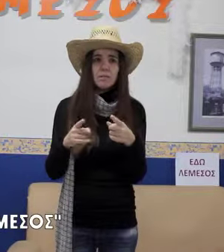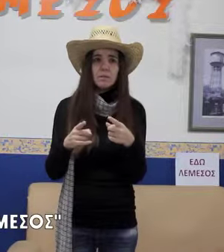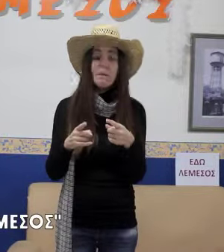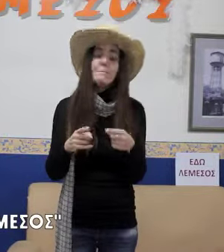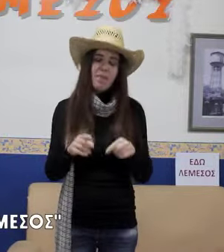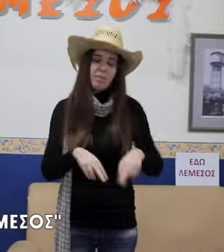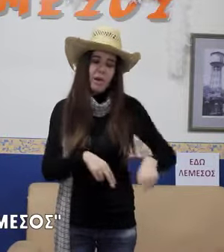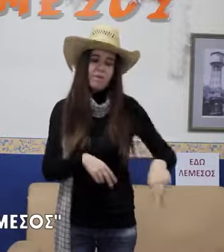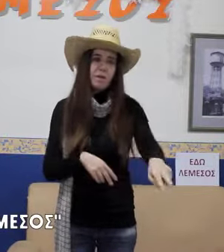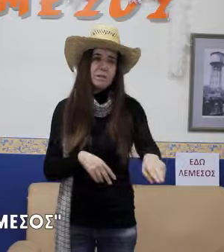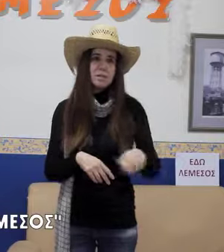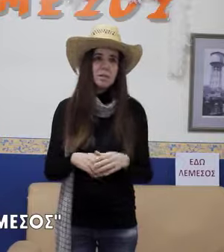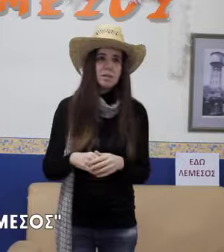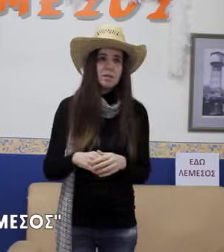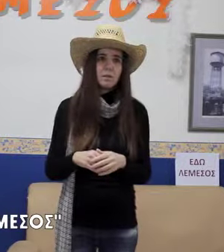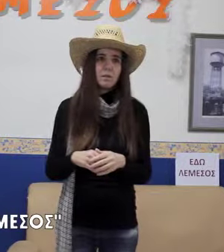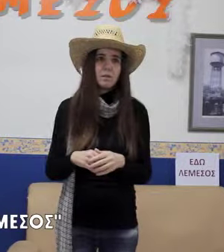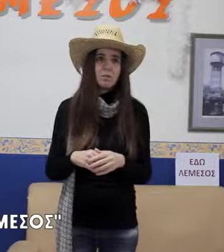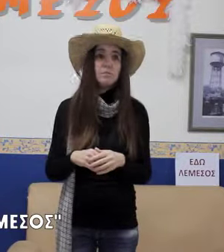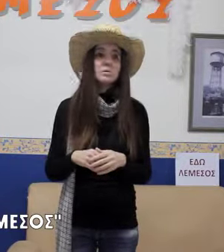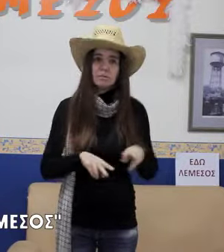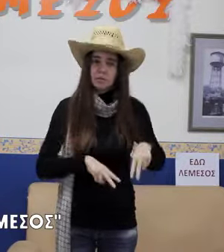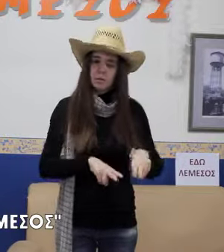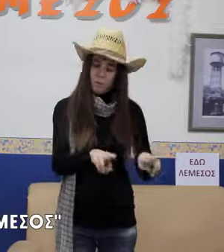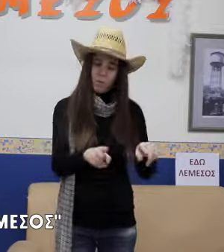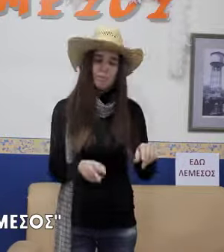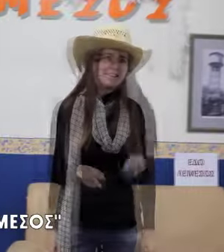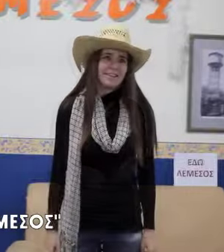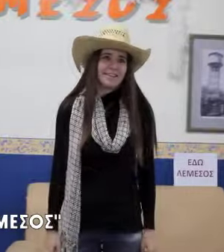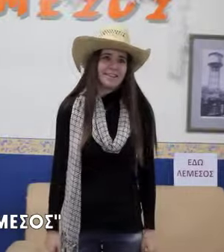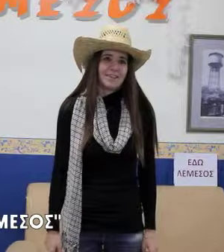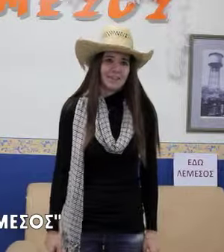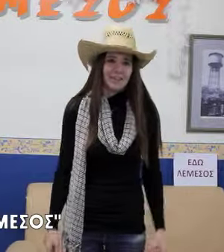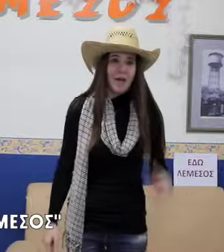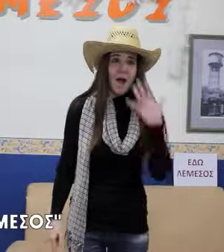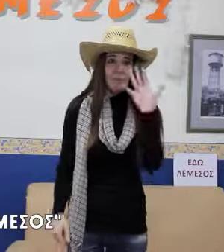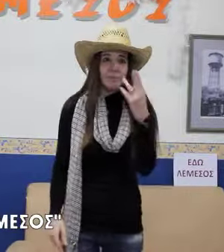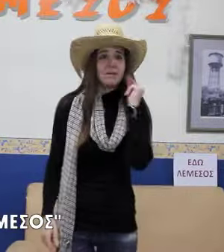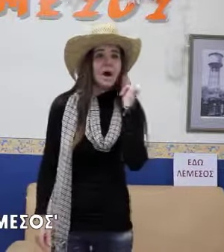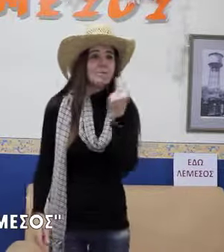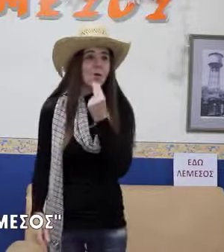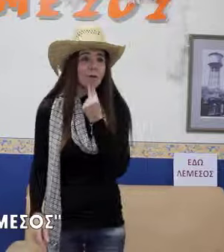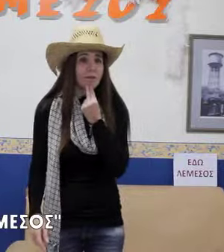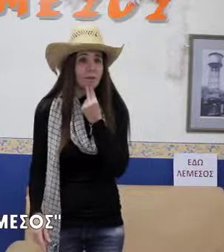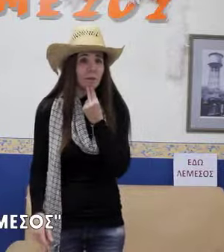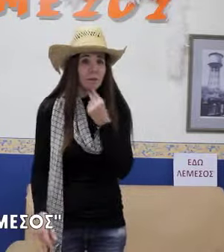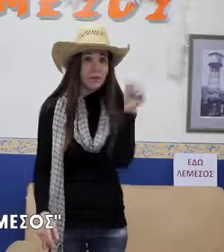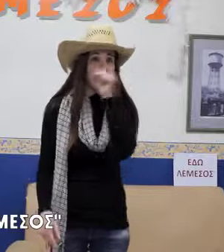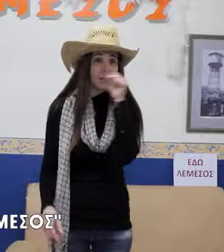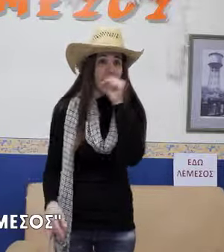περιδιάβαση σε δρόμους της πόλης. Από τις 5 το απόγευμα θα τραγουδούν